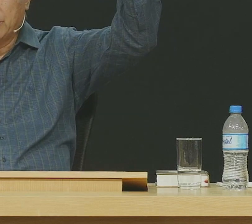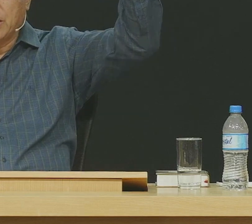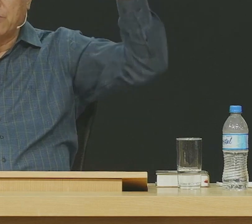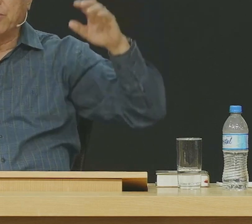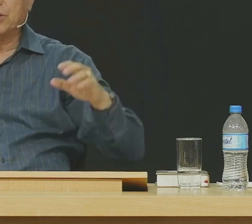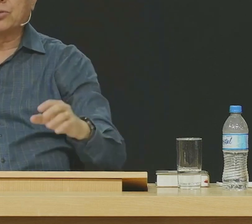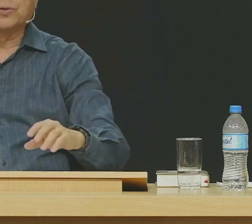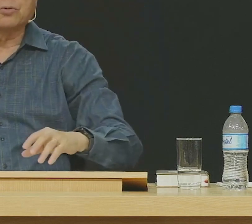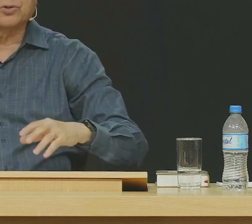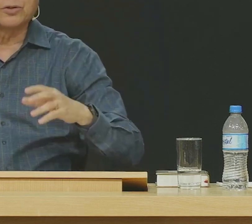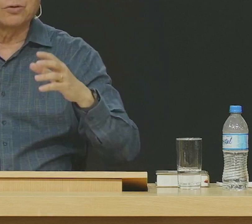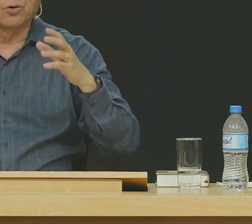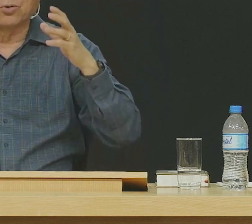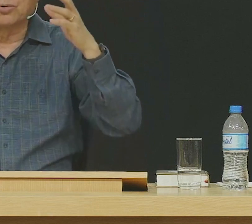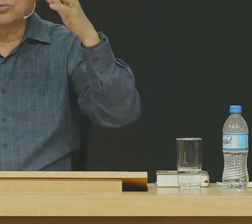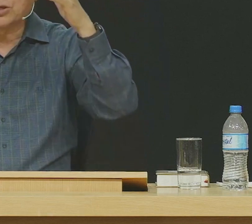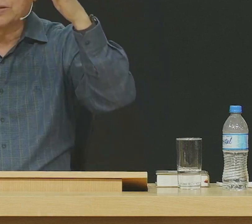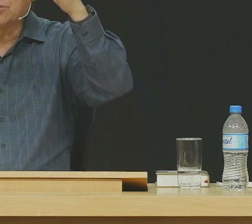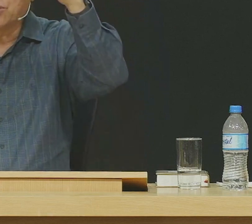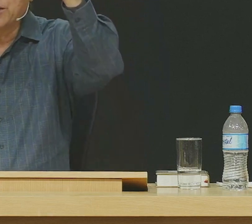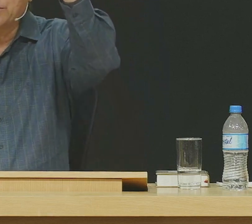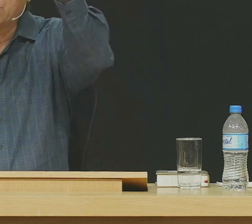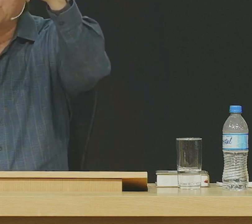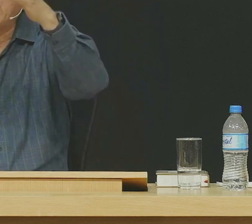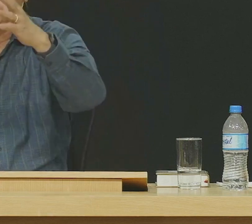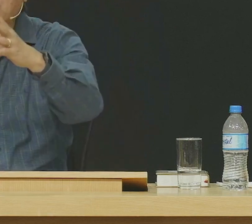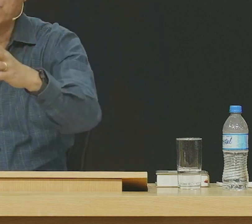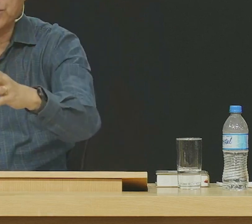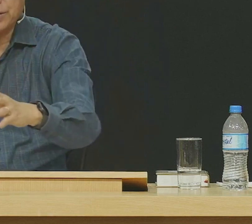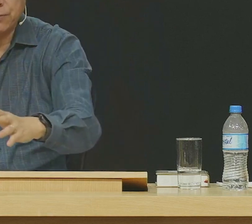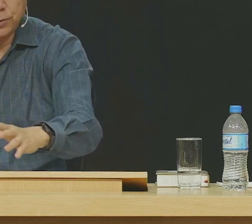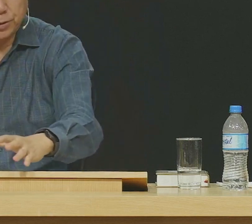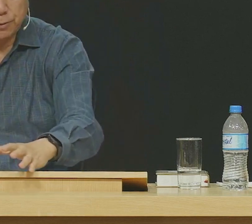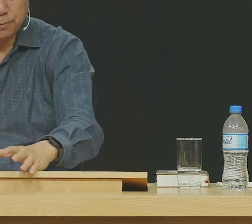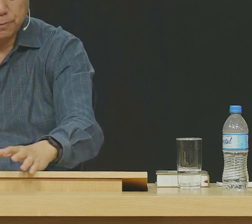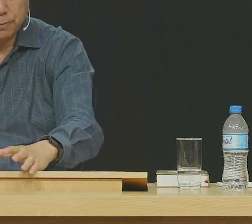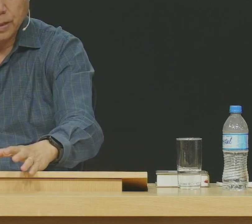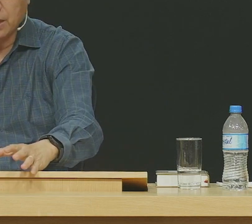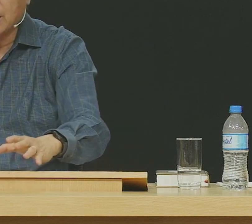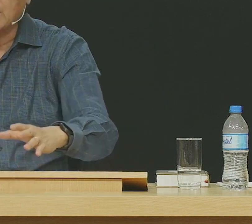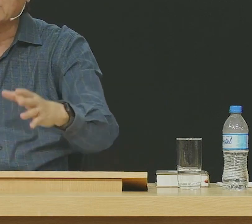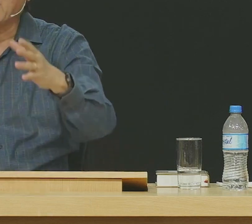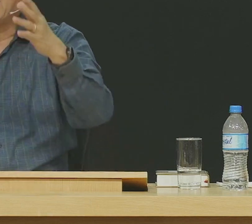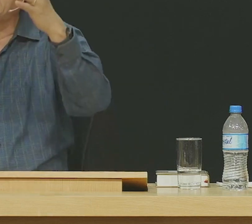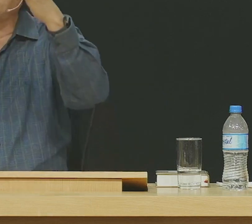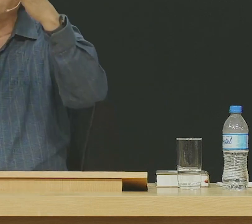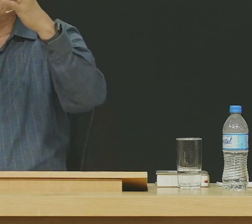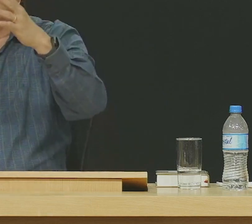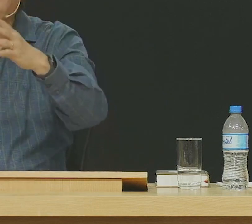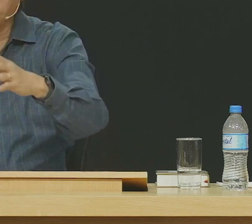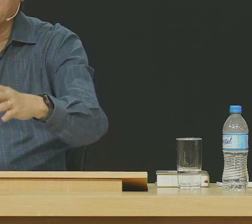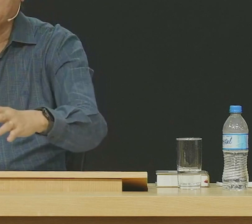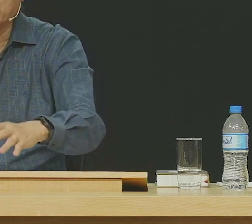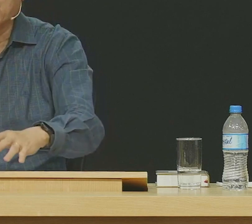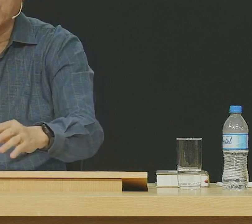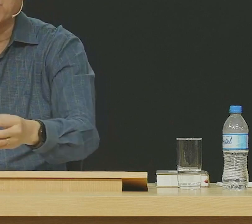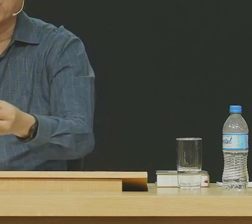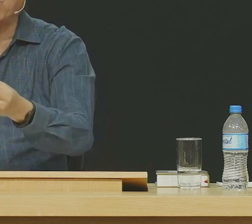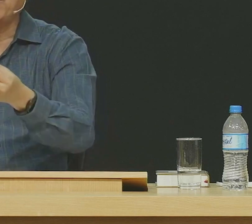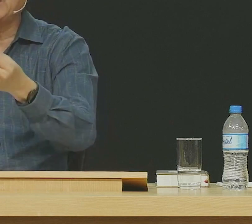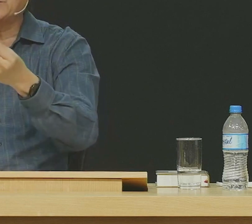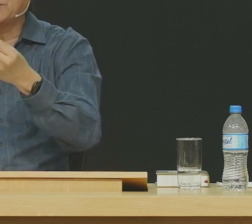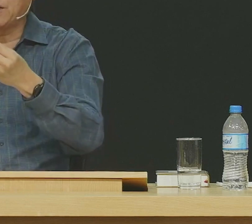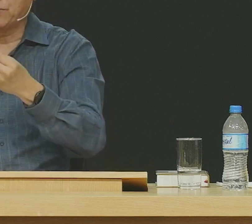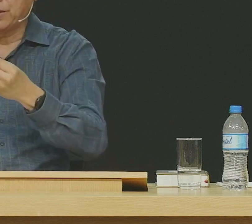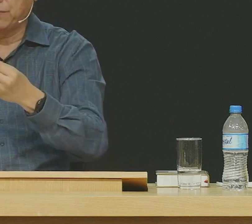espiritual. Por isso Deus colocou no jardim do Éden uma árvore da vida. Essa árvore da vida é quando o